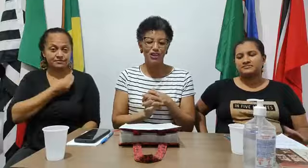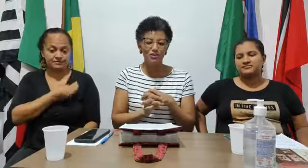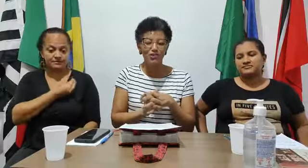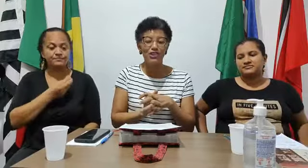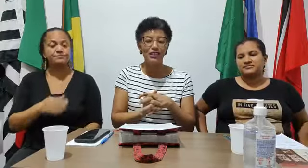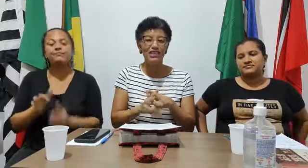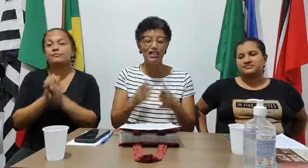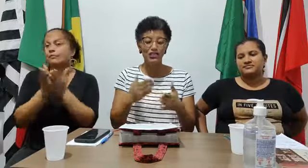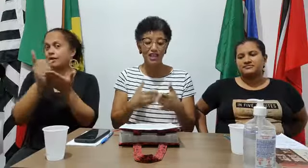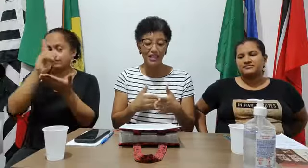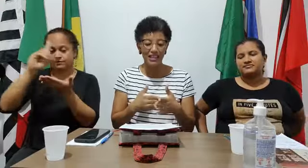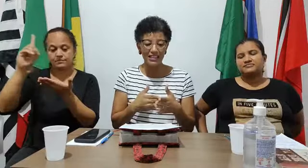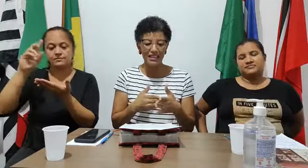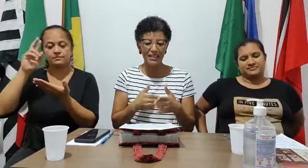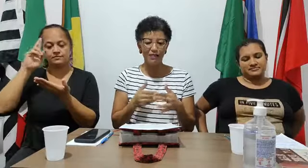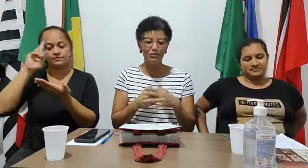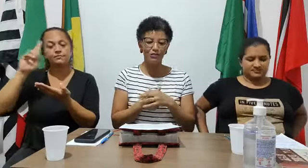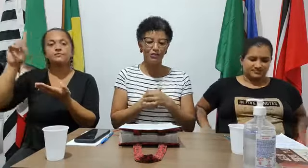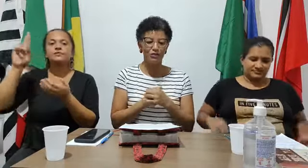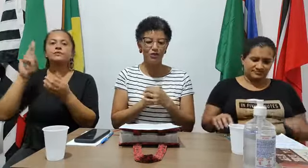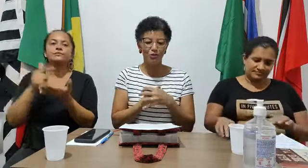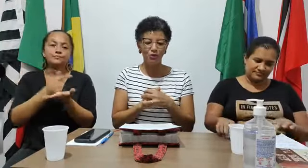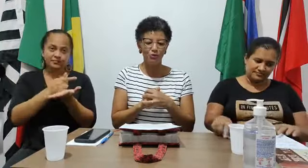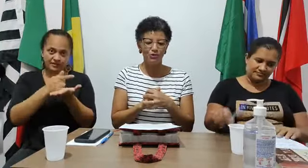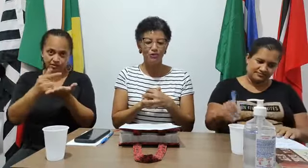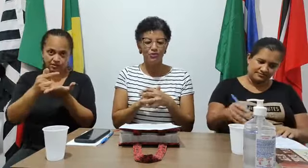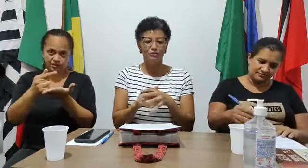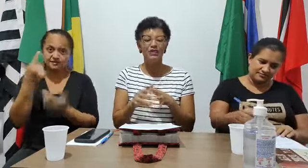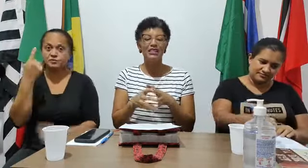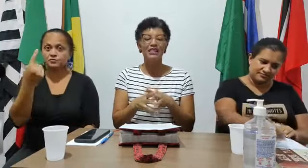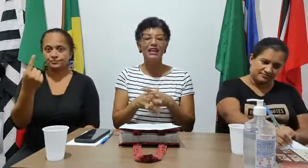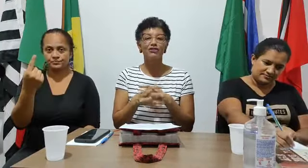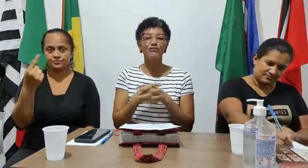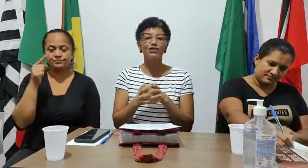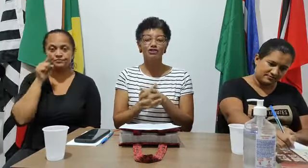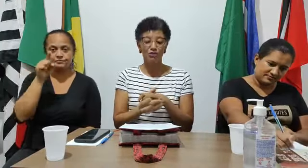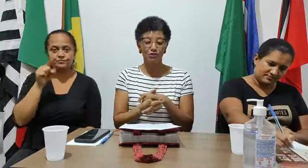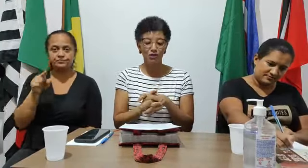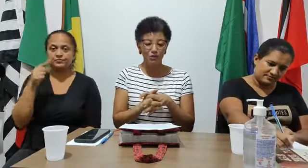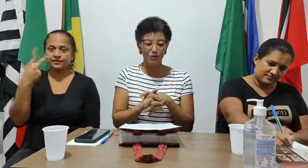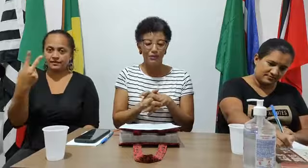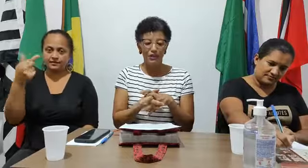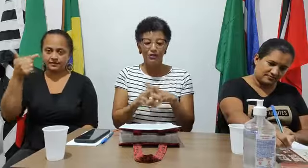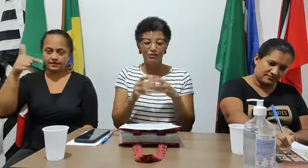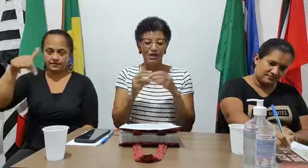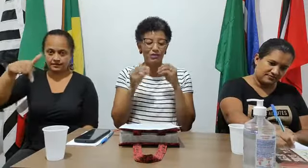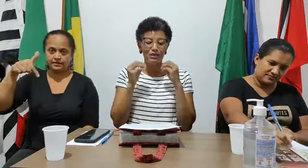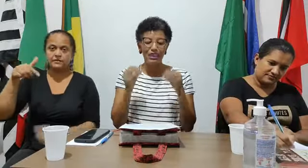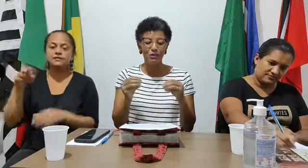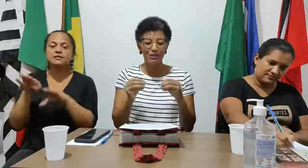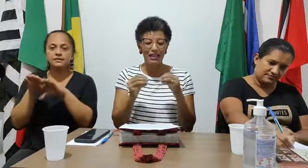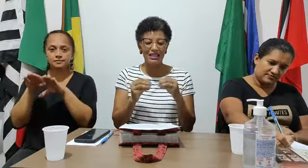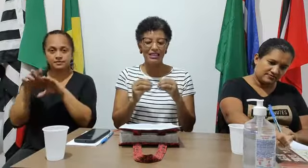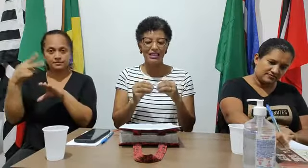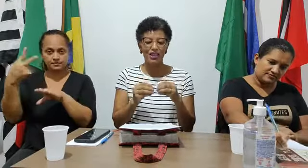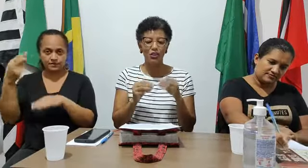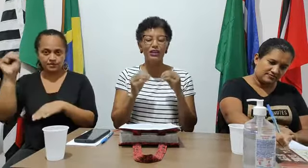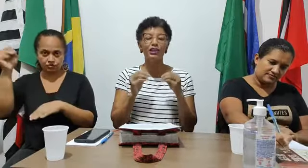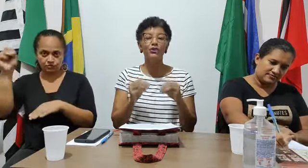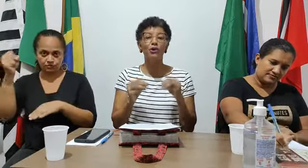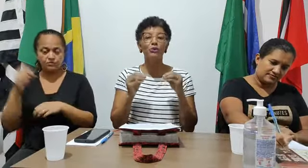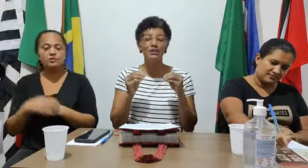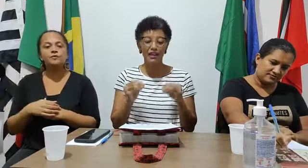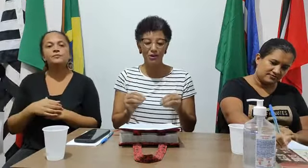do Senhor diz em Gênesis capítulo 1, 27 e 28, um texto lindo que ele diz assim,